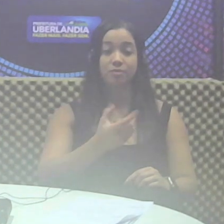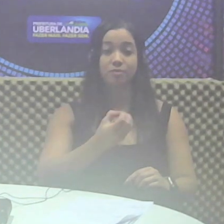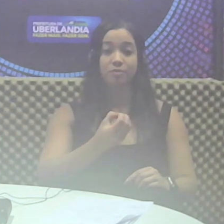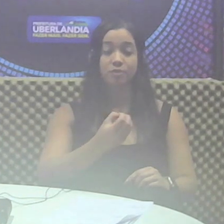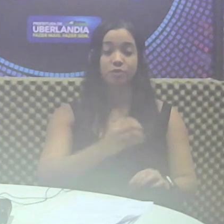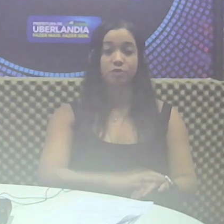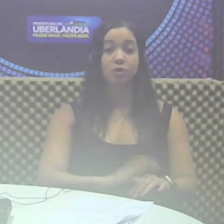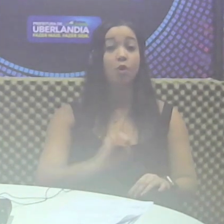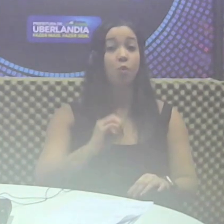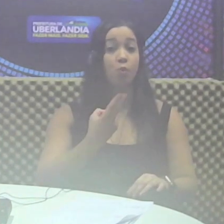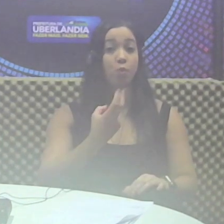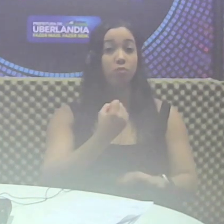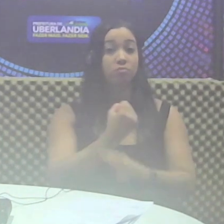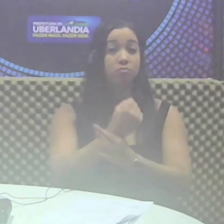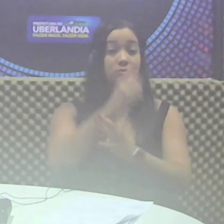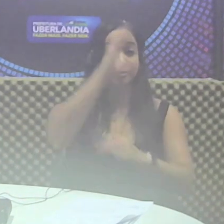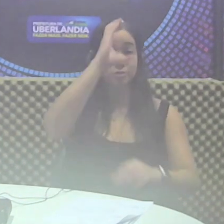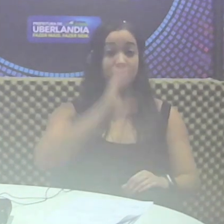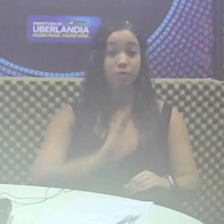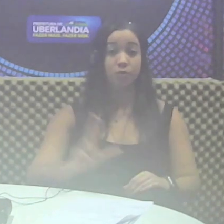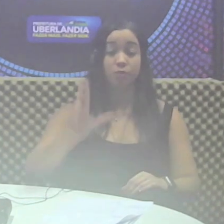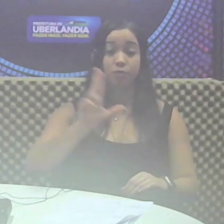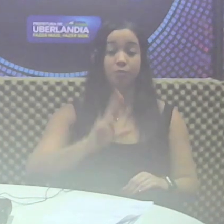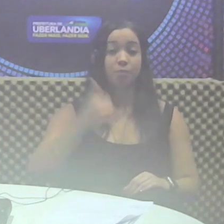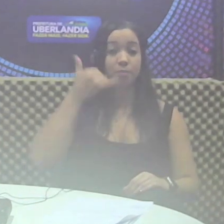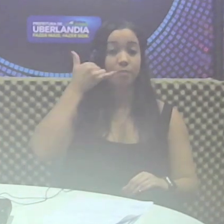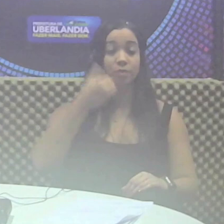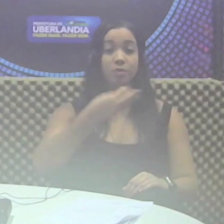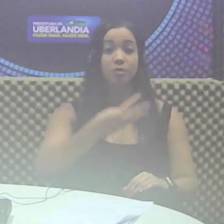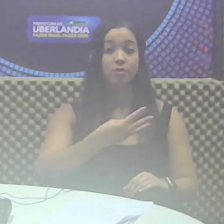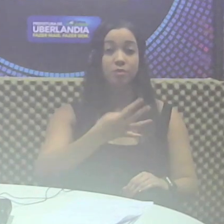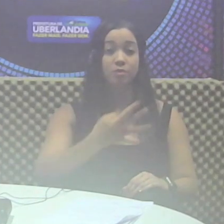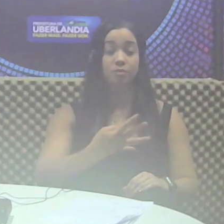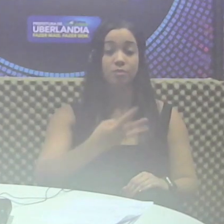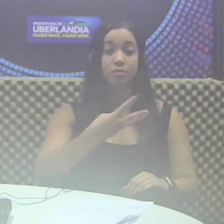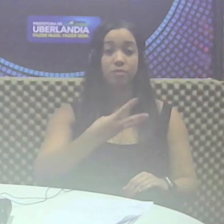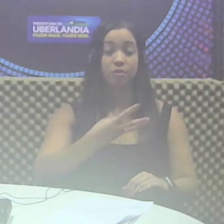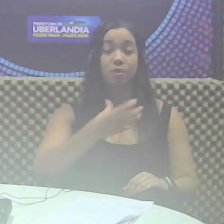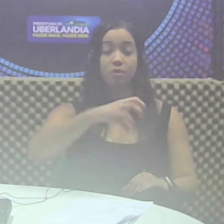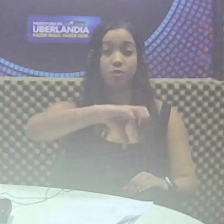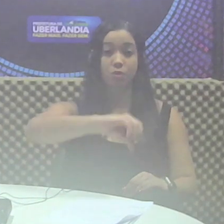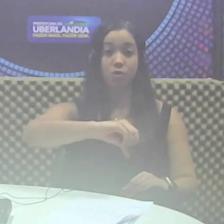34-3239-2620 ou a Defesa Civil de Uberlândia pelo número